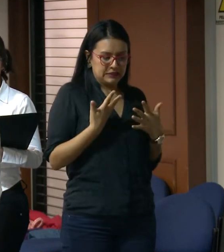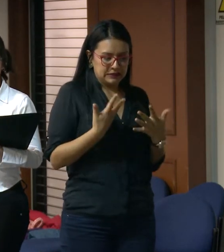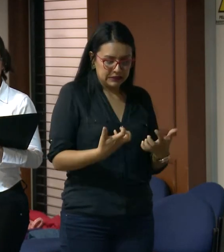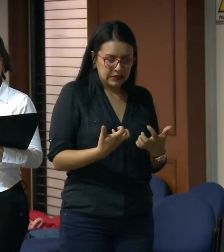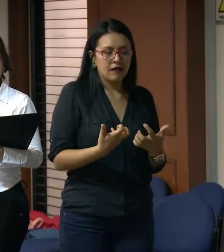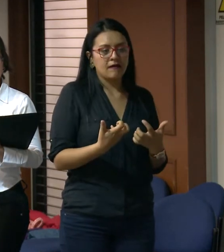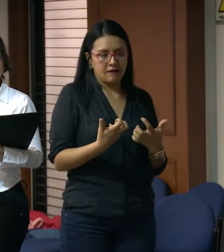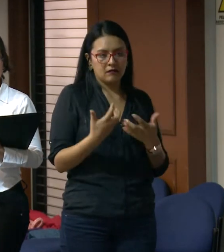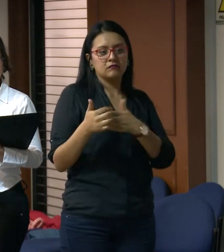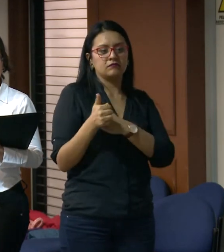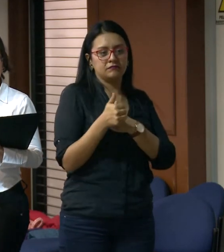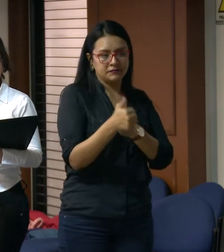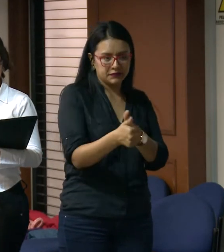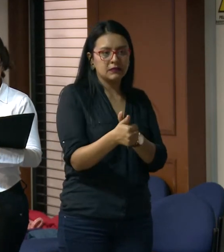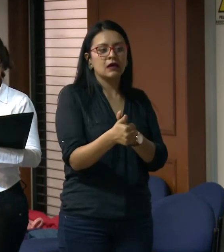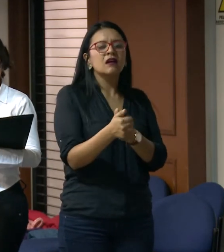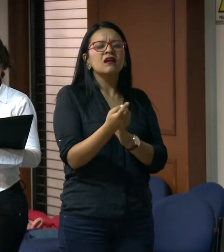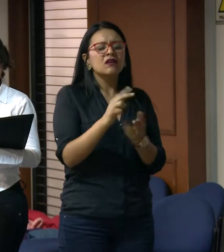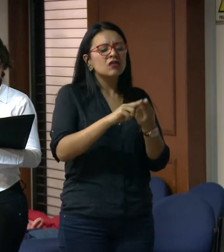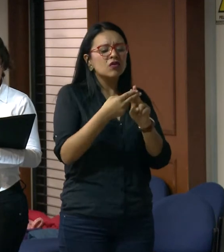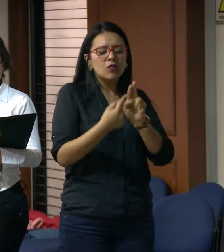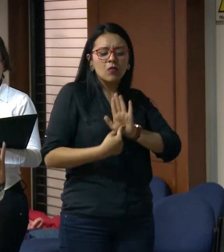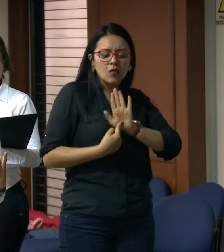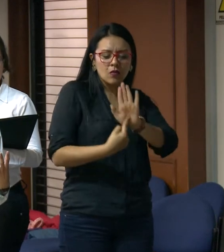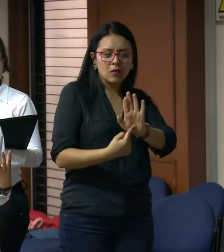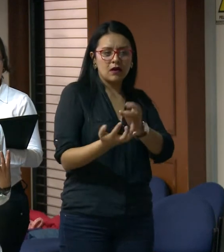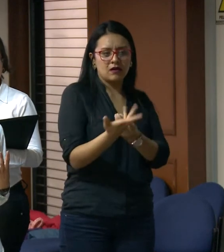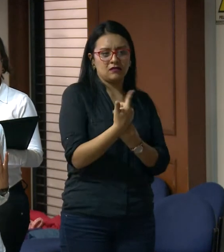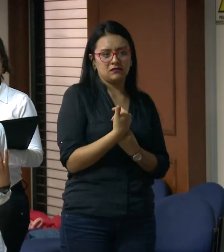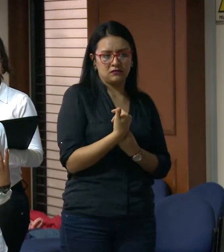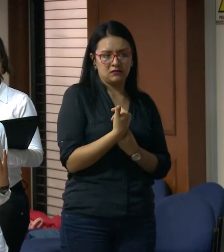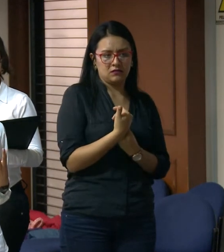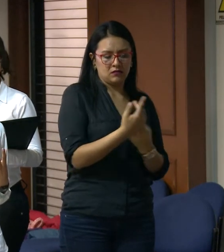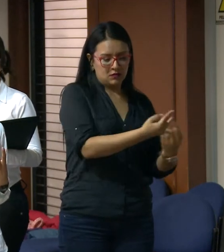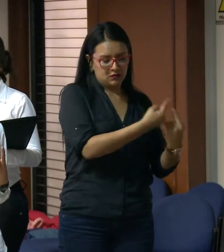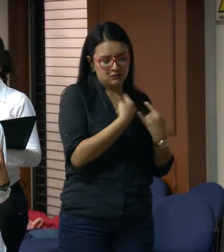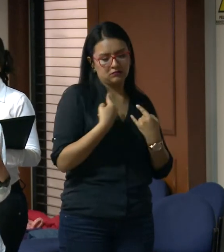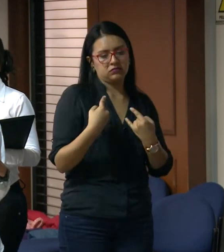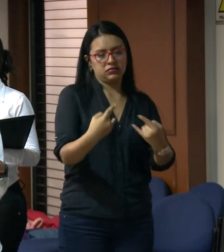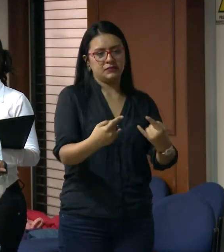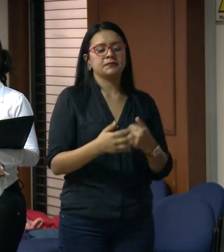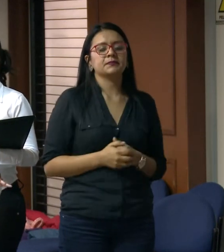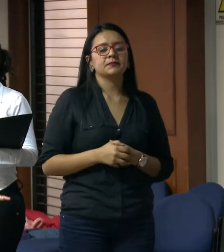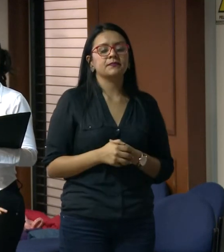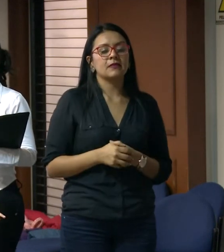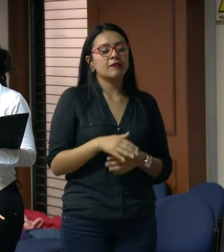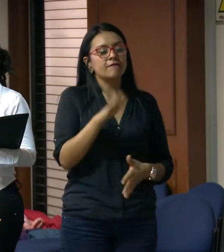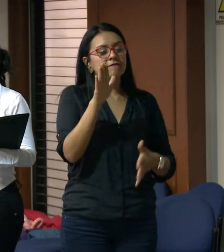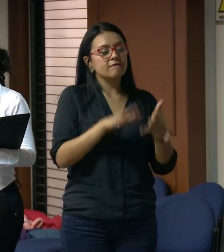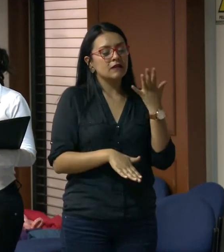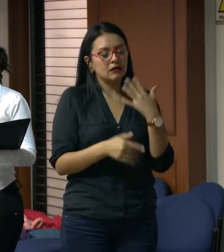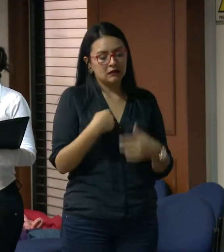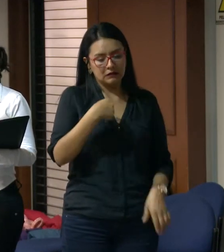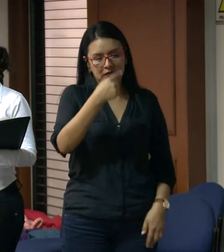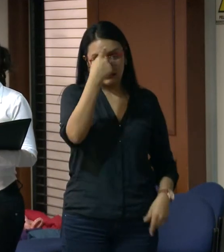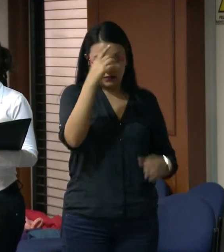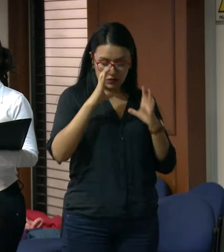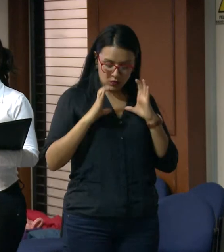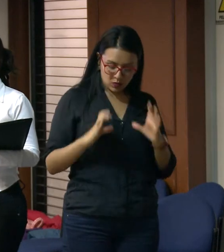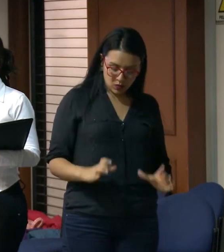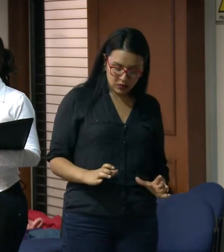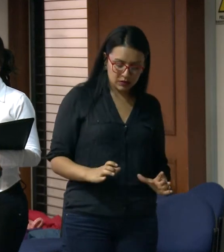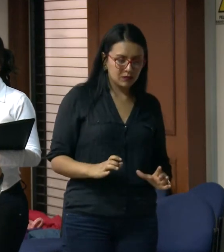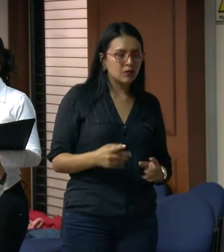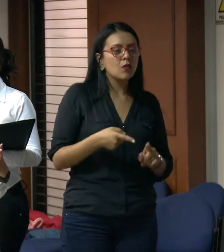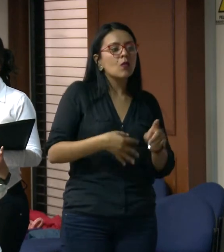están direccionadas a las representaciones artísticas que podemos transmitir a los otros. Y finalmente se considera que el cuerpo también es